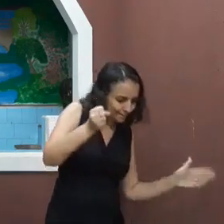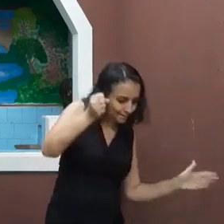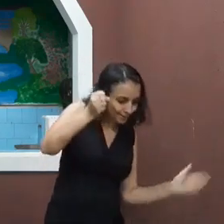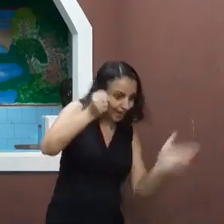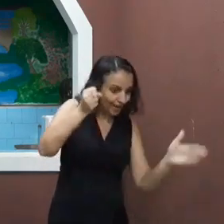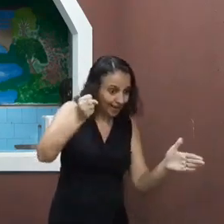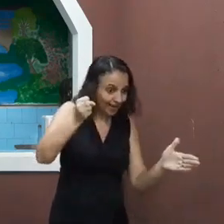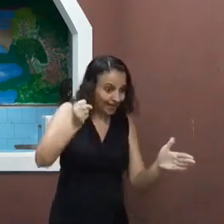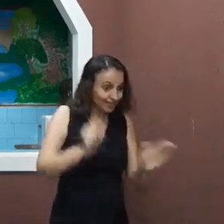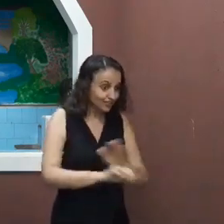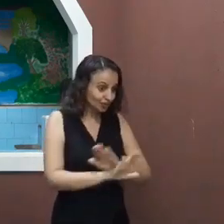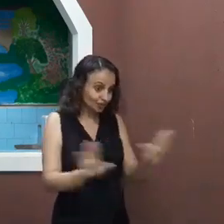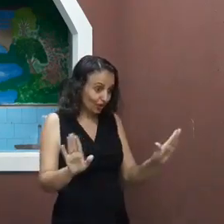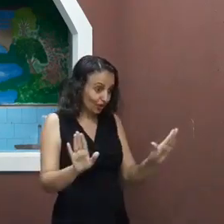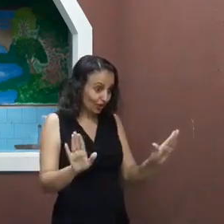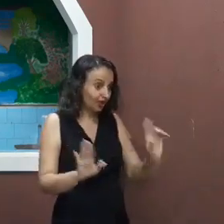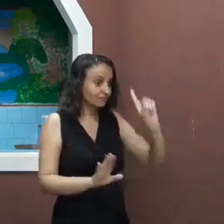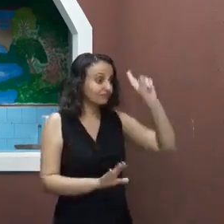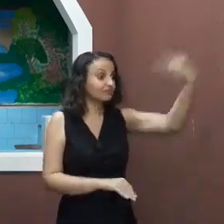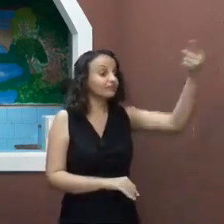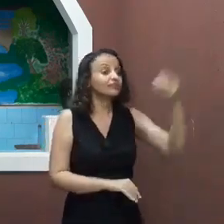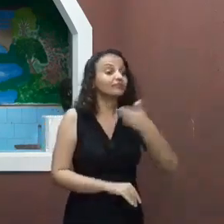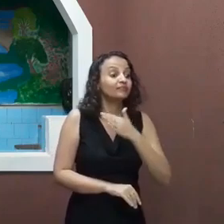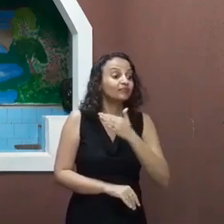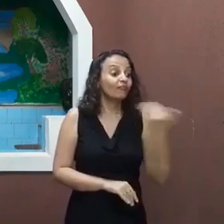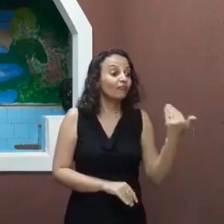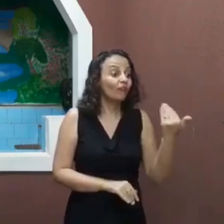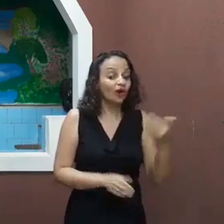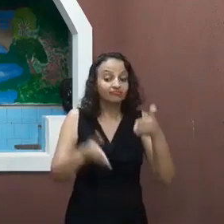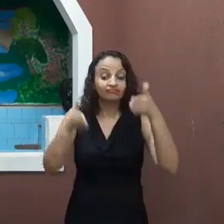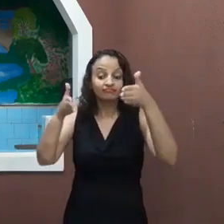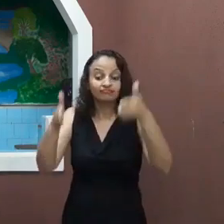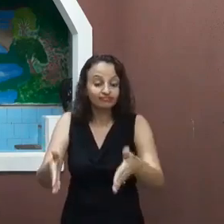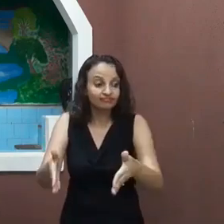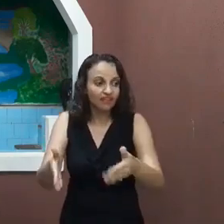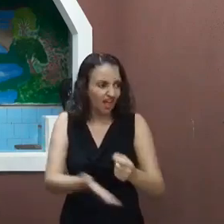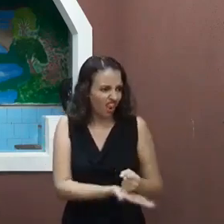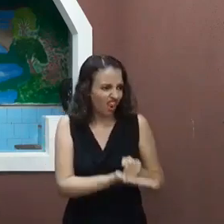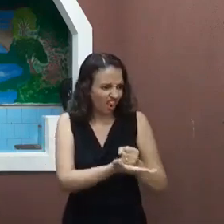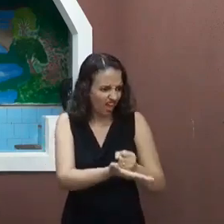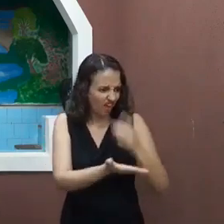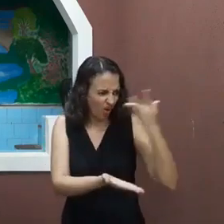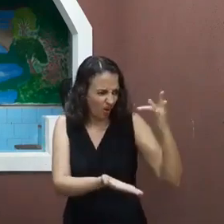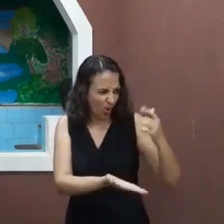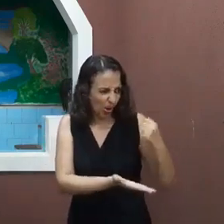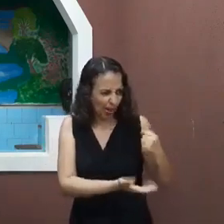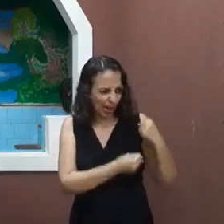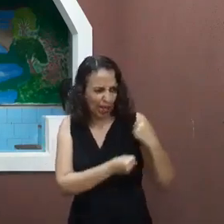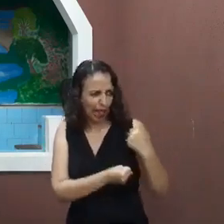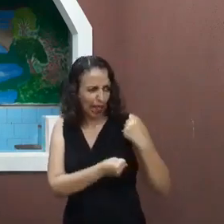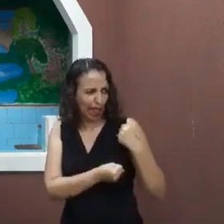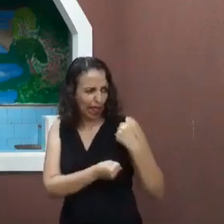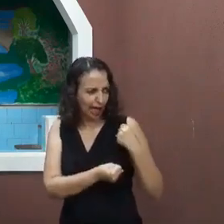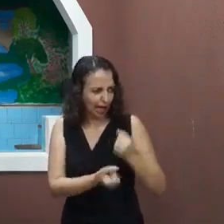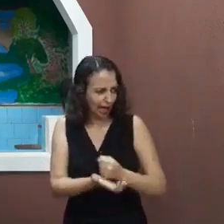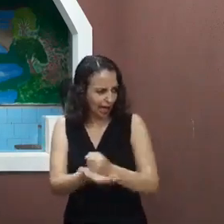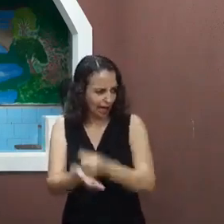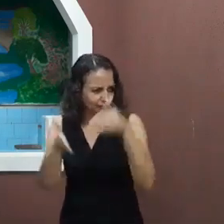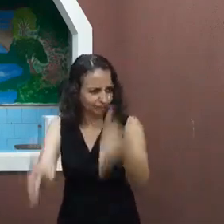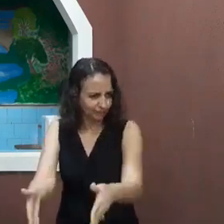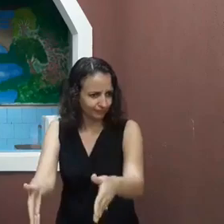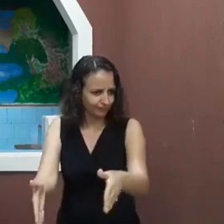jeito? De jeito? Sem nada. Porque fica a carcaça no cemitério.